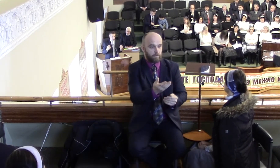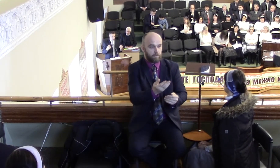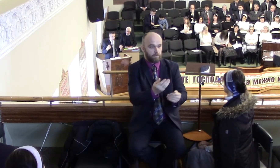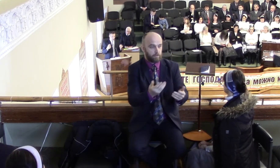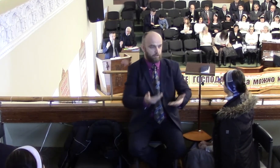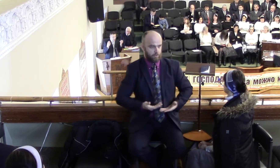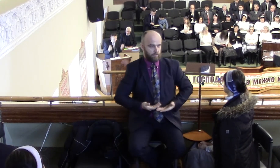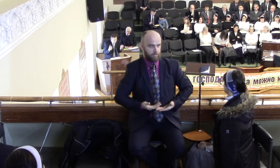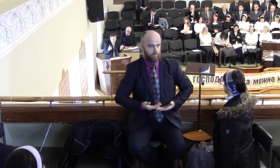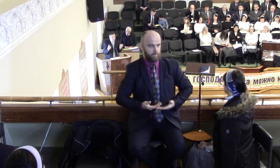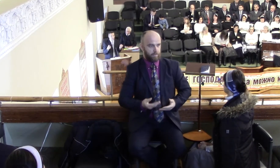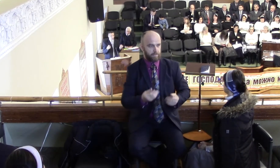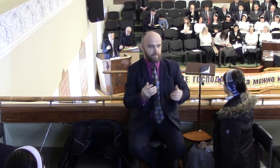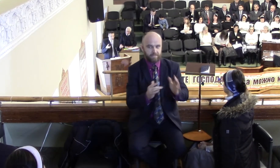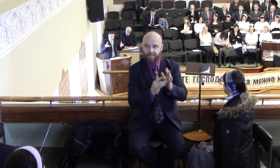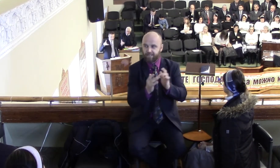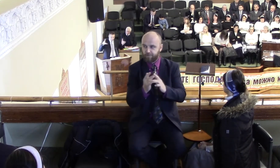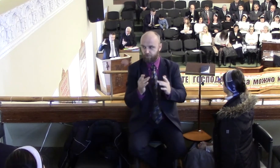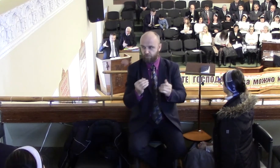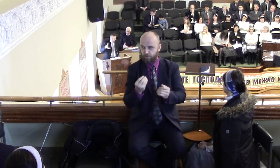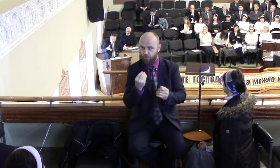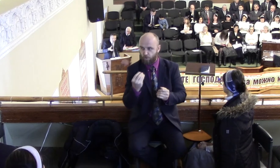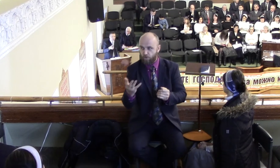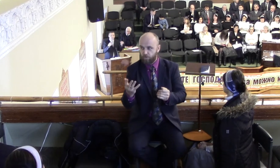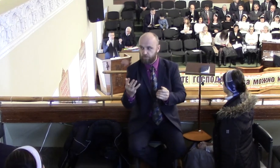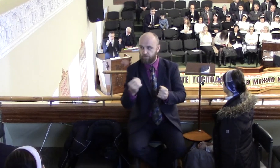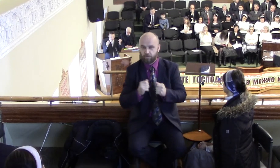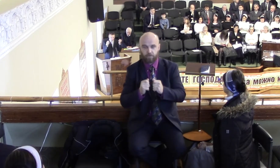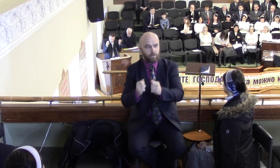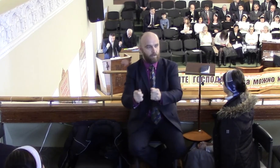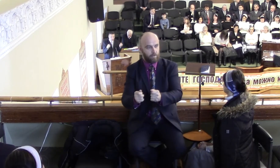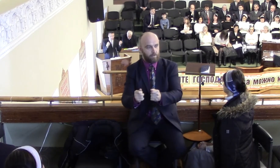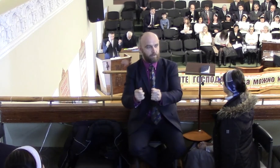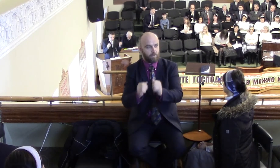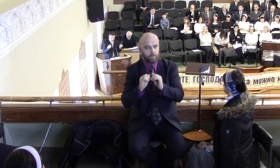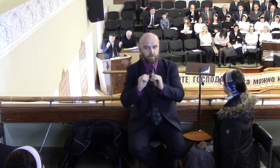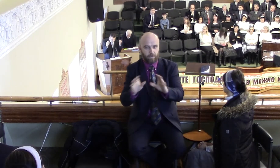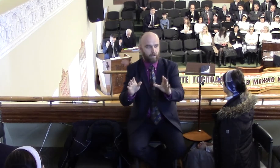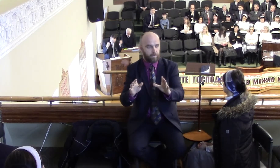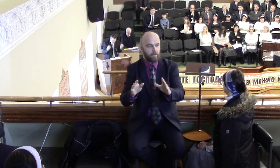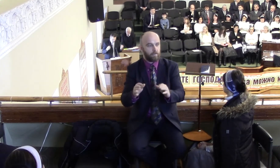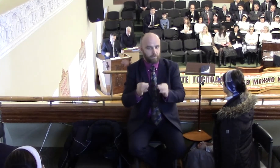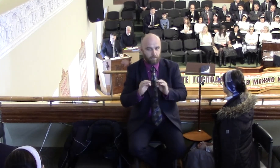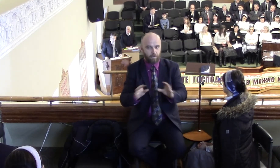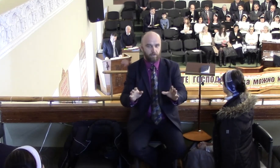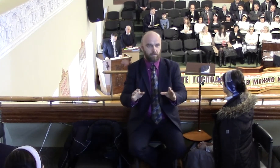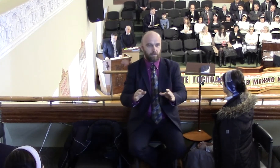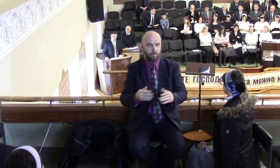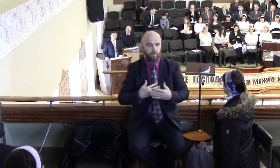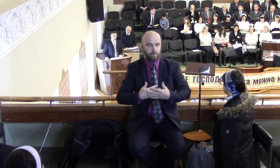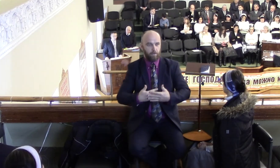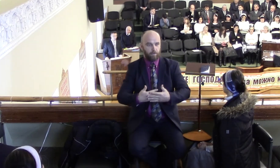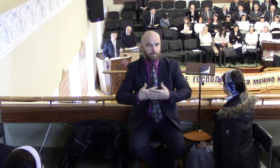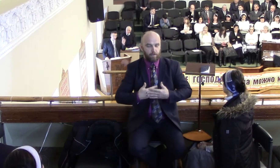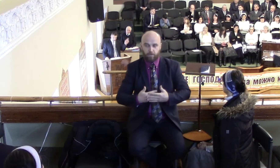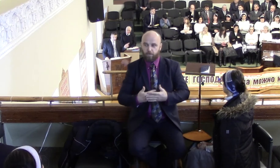воскрес. Вот и верующий в Иисуса Христа, он оживляется, по вере оживляется с Иисусом